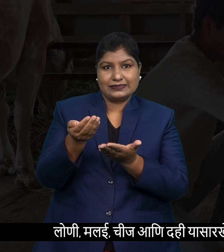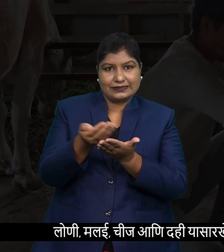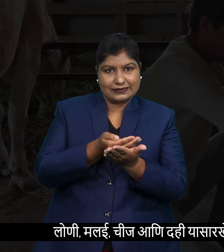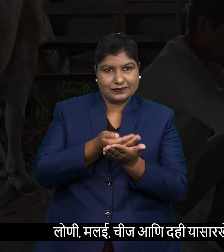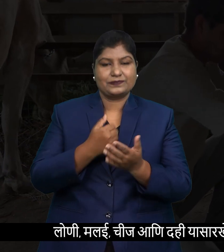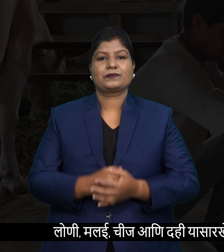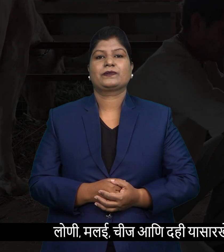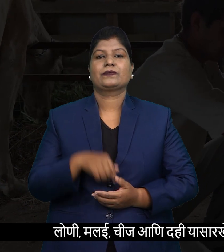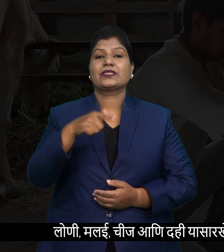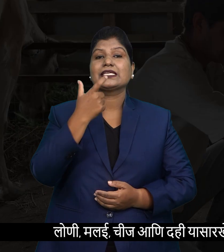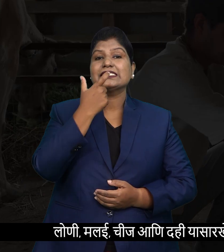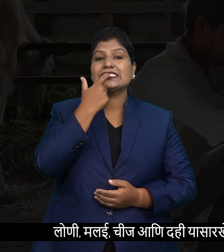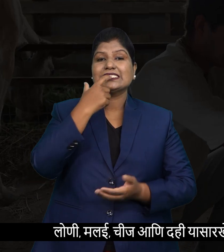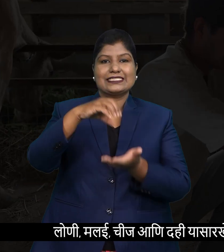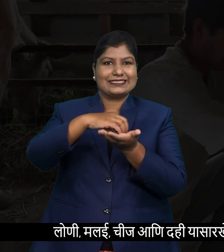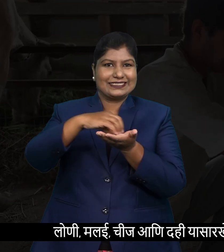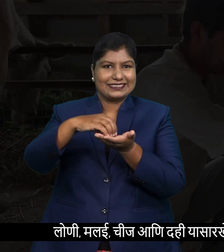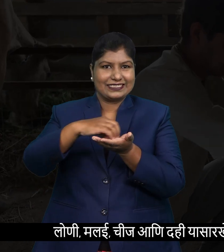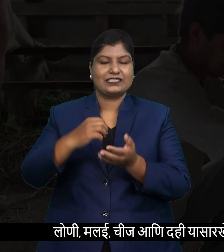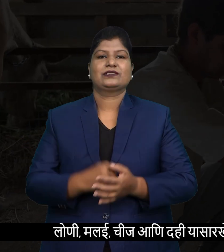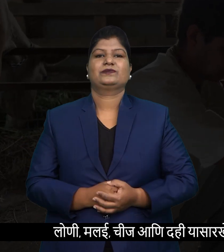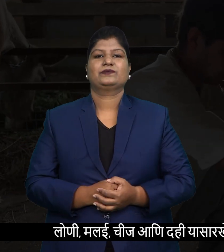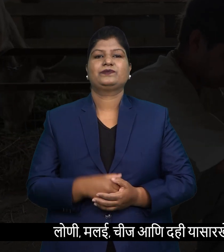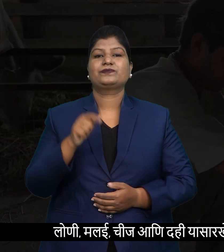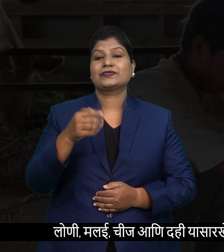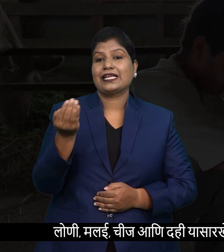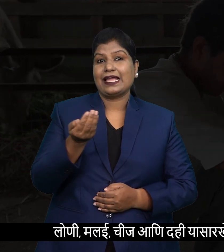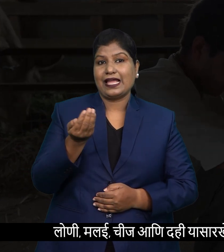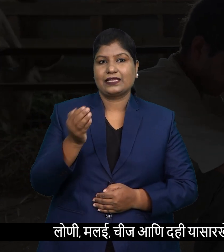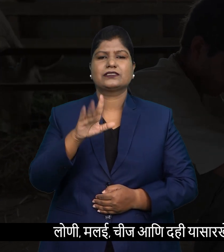पदार्थ जगभर वापरले जातात.